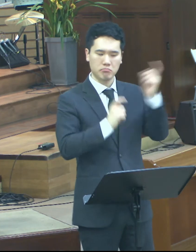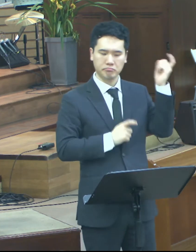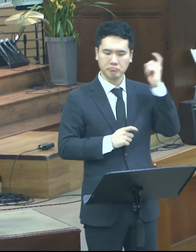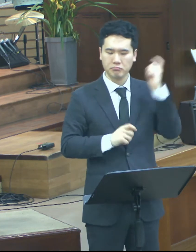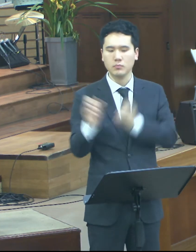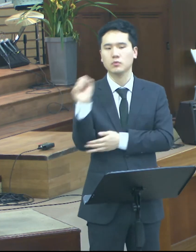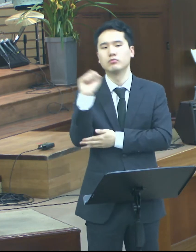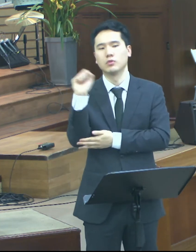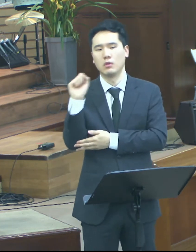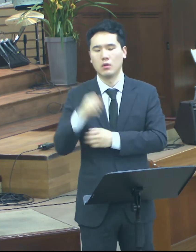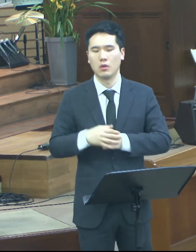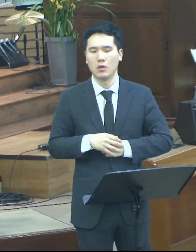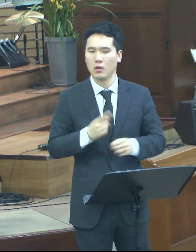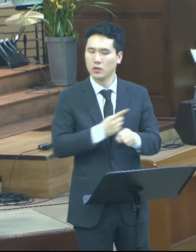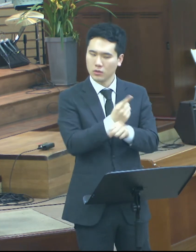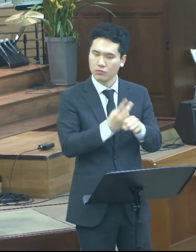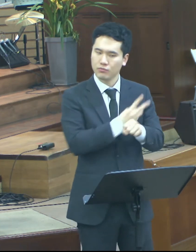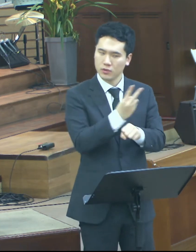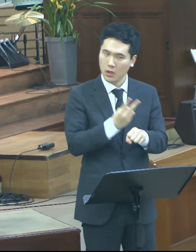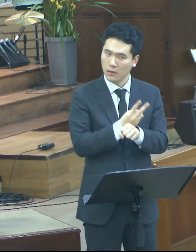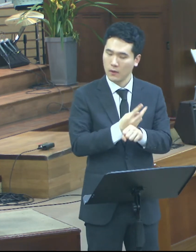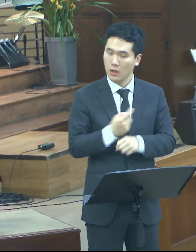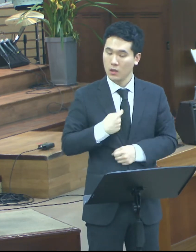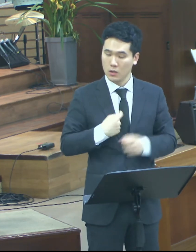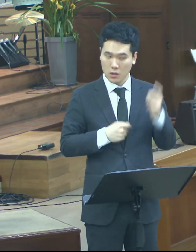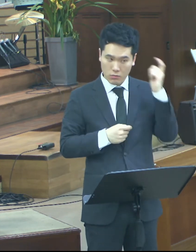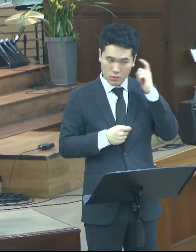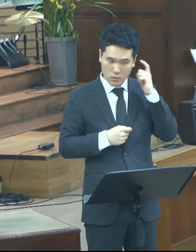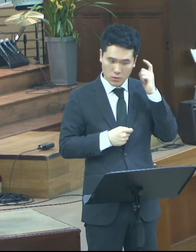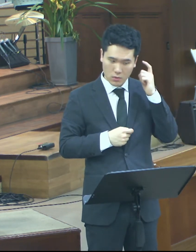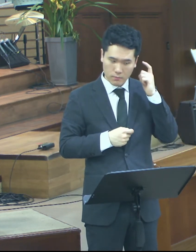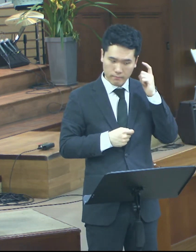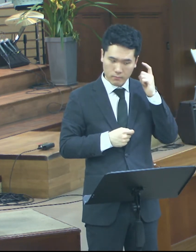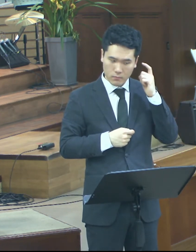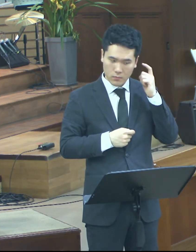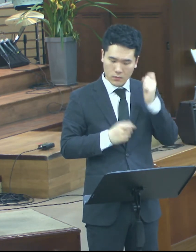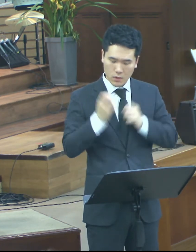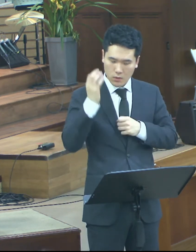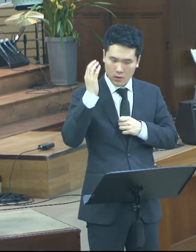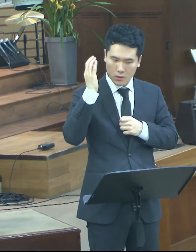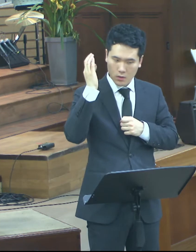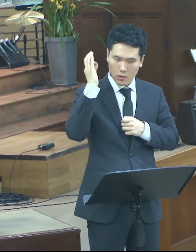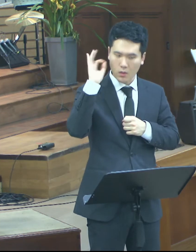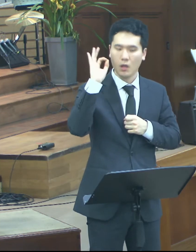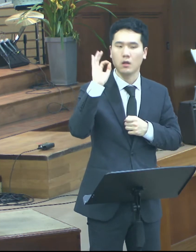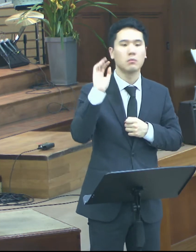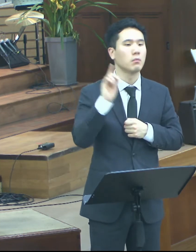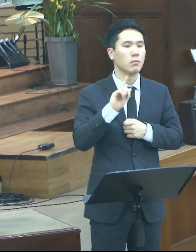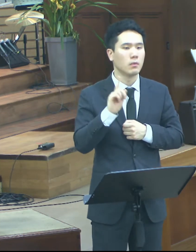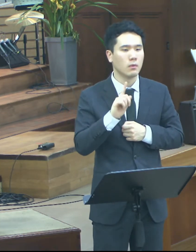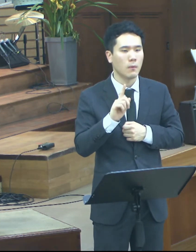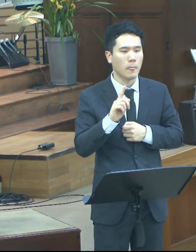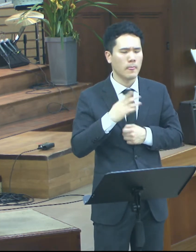아닌데요. 제 귀에 탁 걸리는 게 있어요. 가끔 제가 성경 인용할